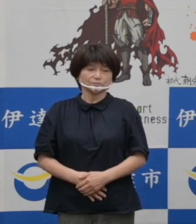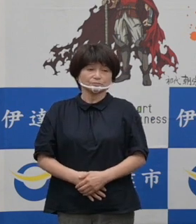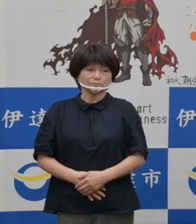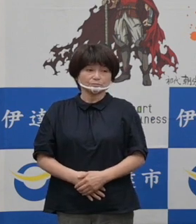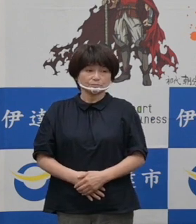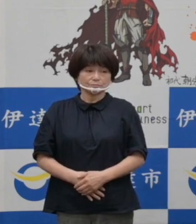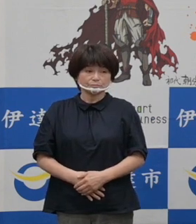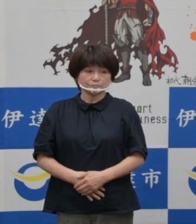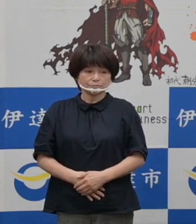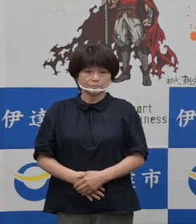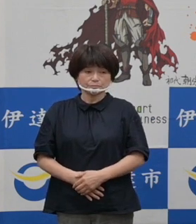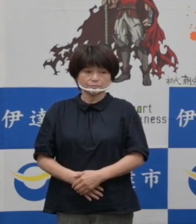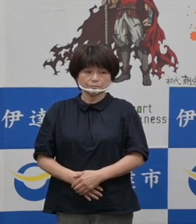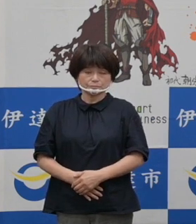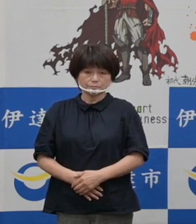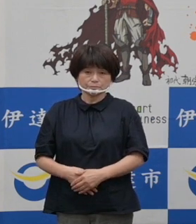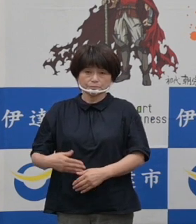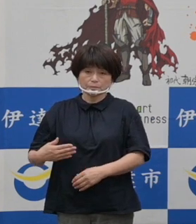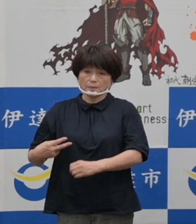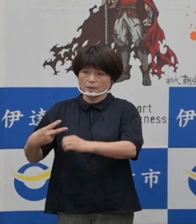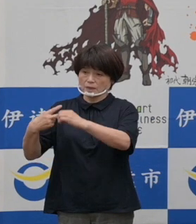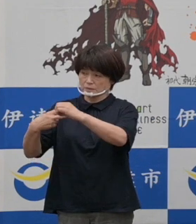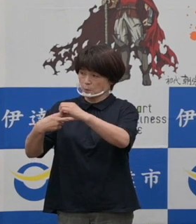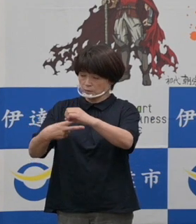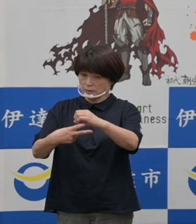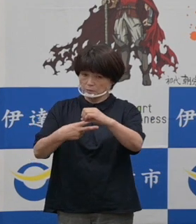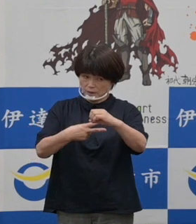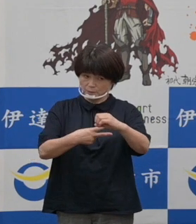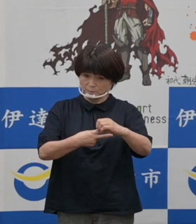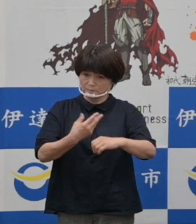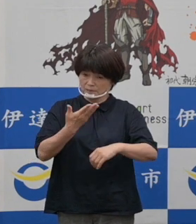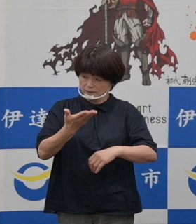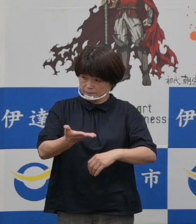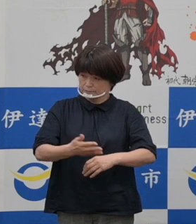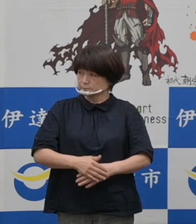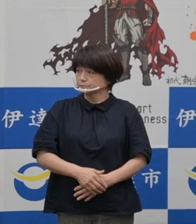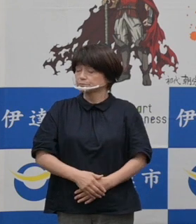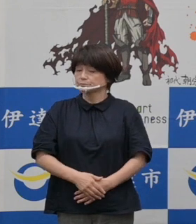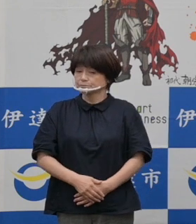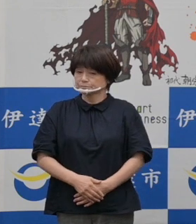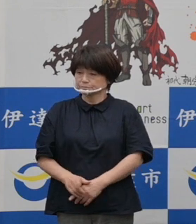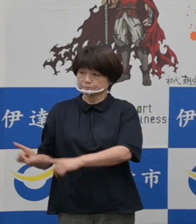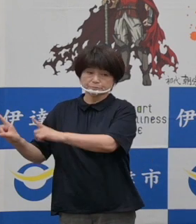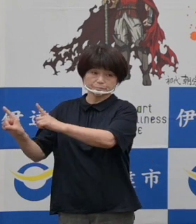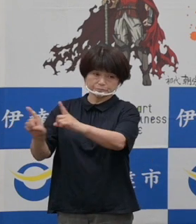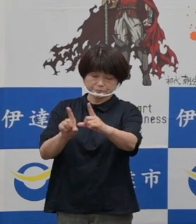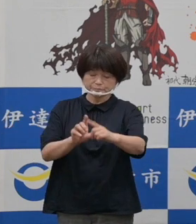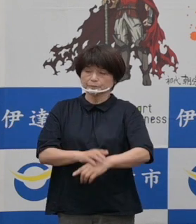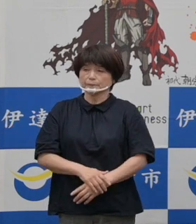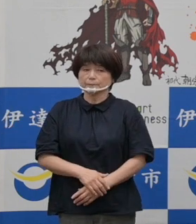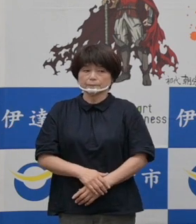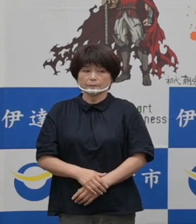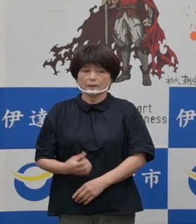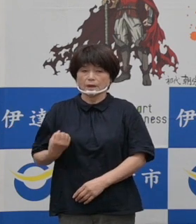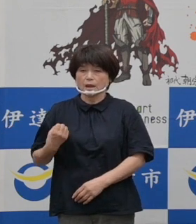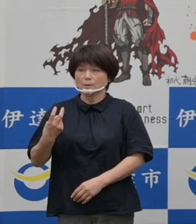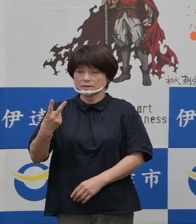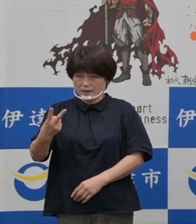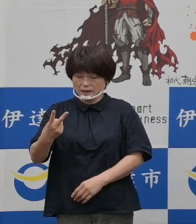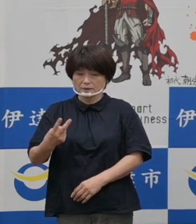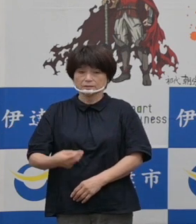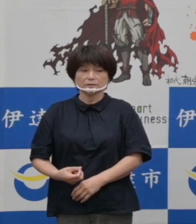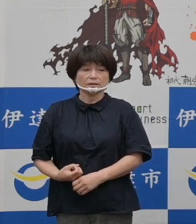何年かゼロの状態が続いてるっていうような感じですか。 はい、お答えいたします。令和2年度、それから